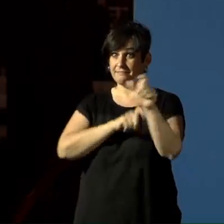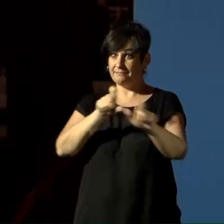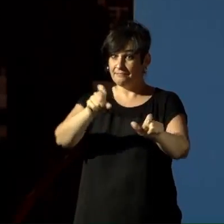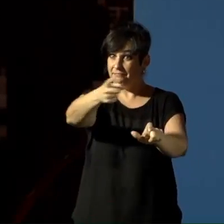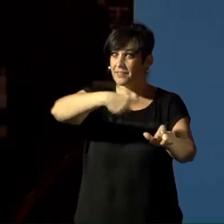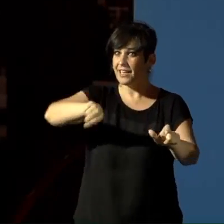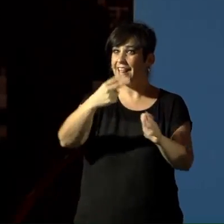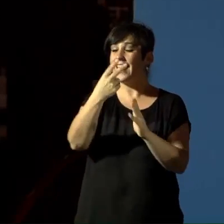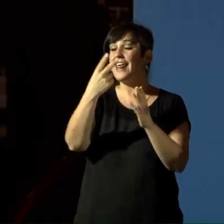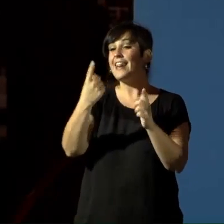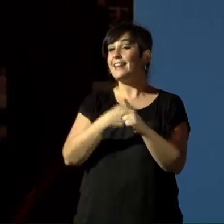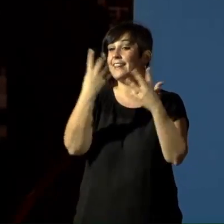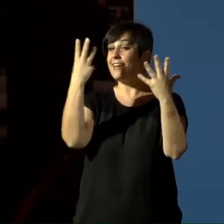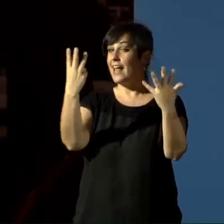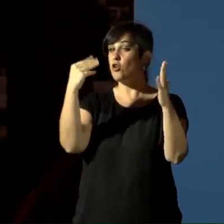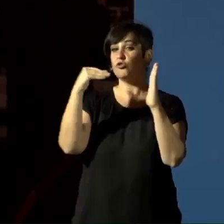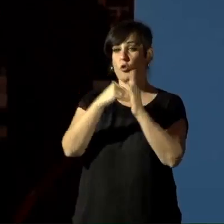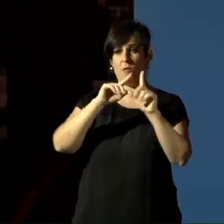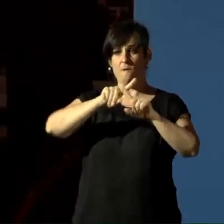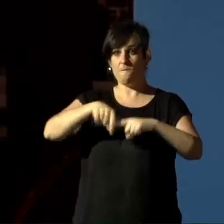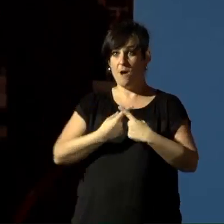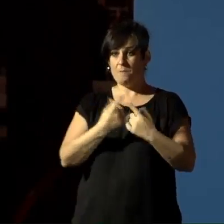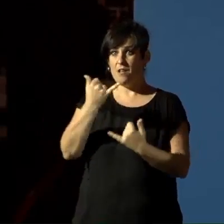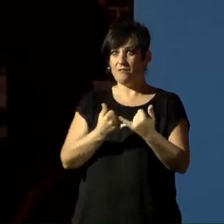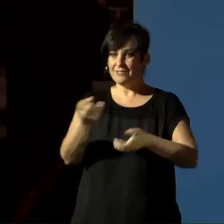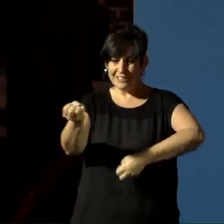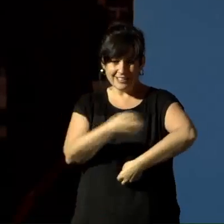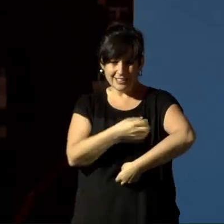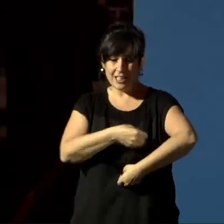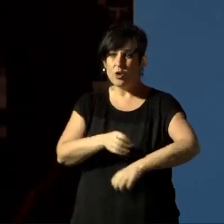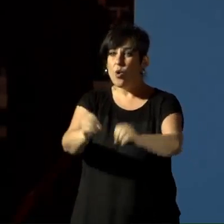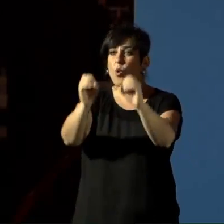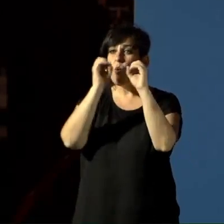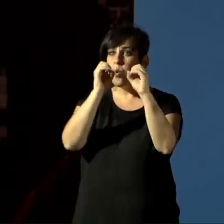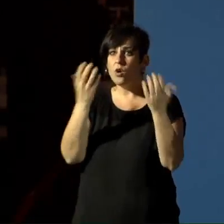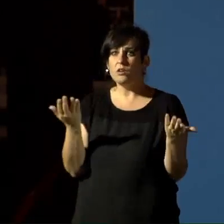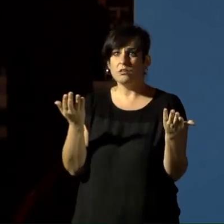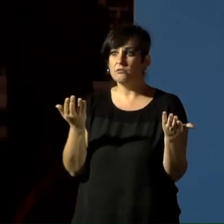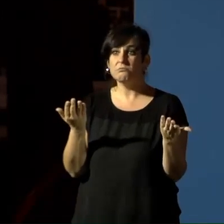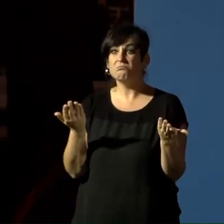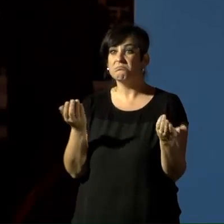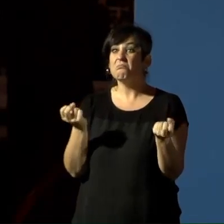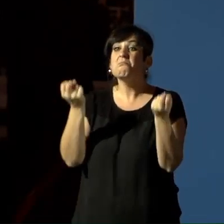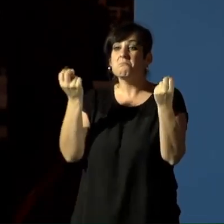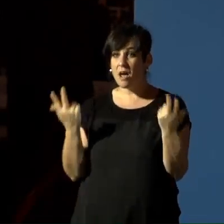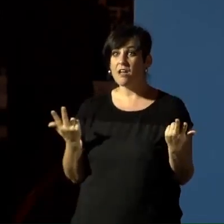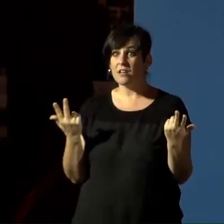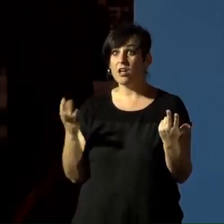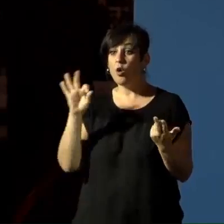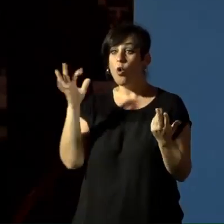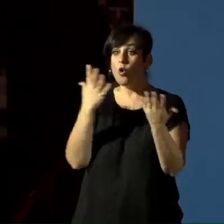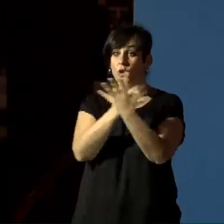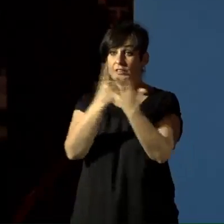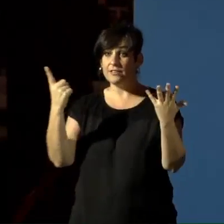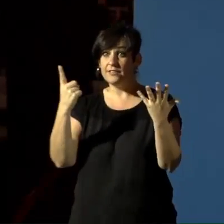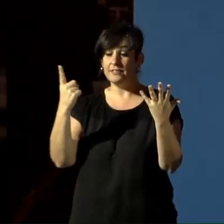38.000 familias nas que non entra un céntimo de euro? Para que nos valen para esas 18.000 familias nas que